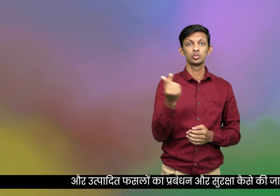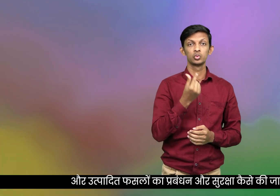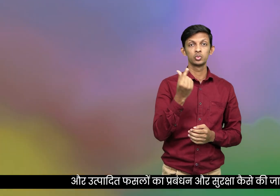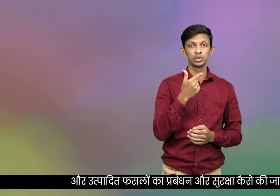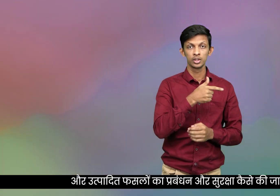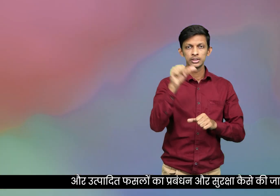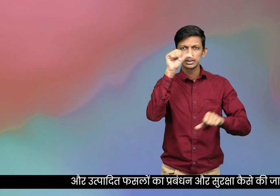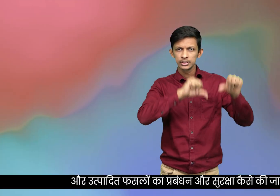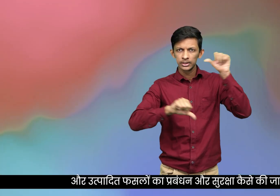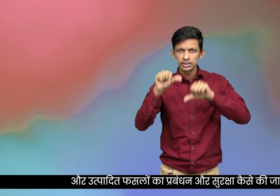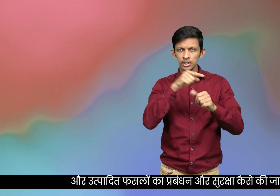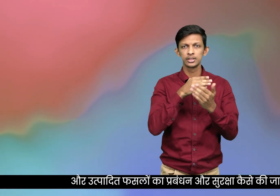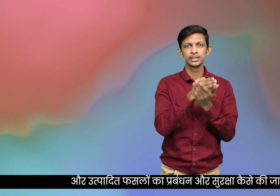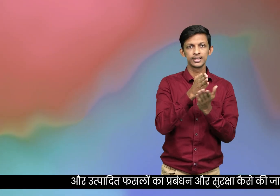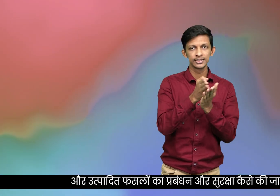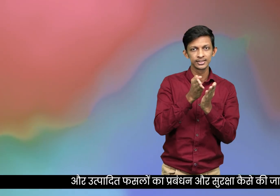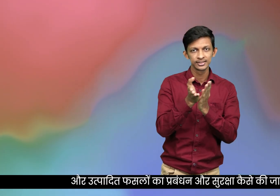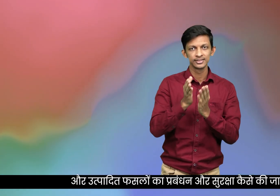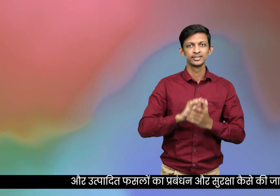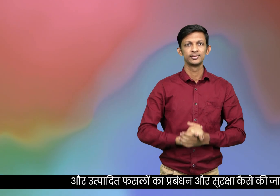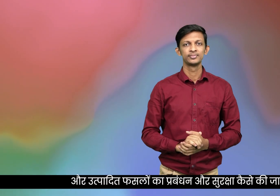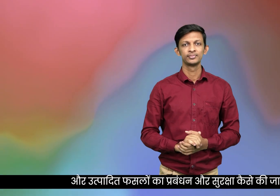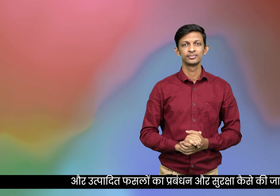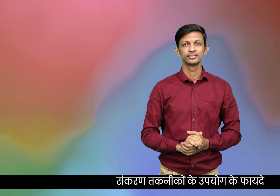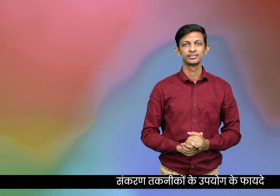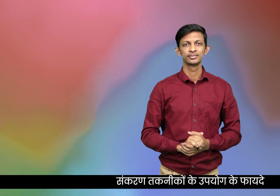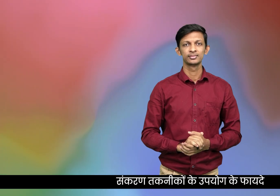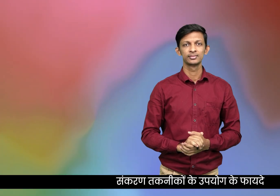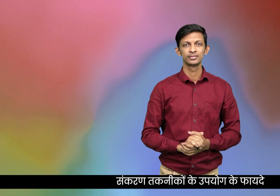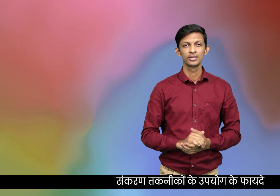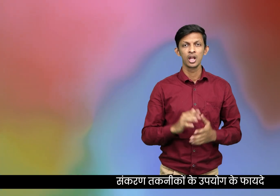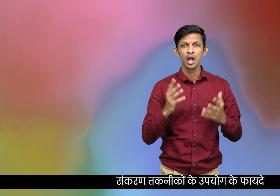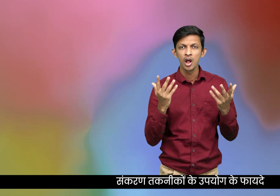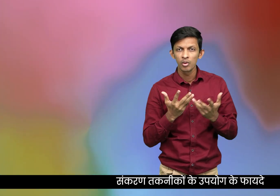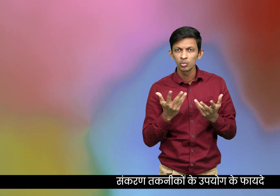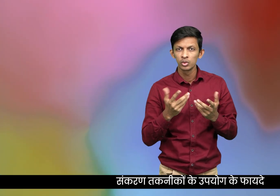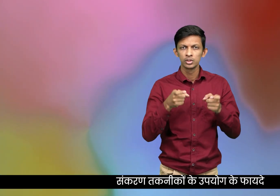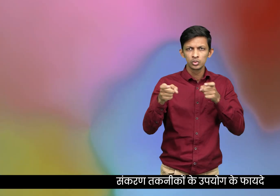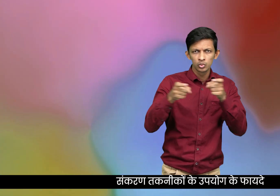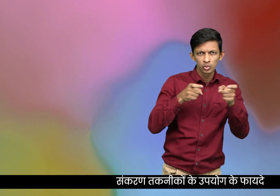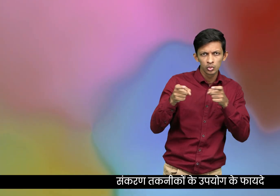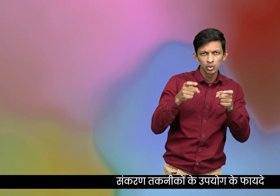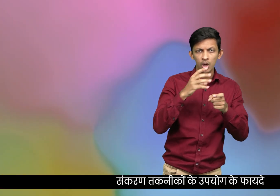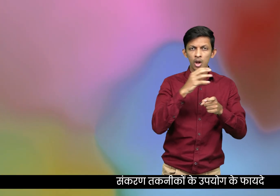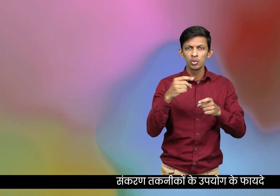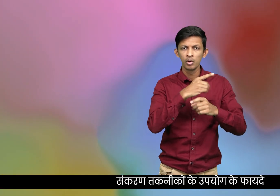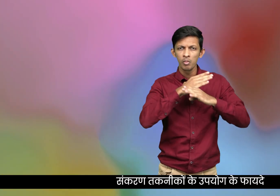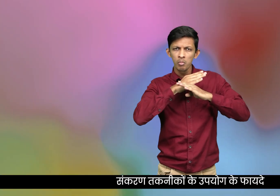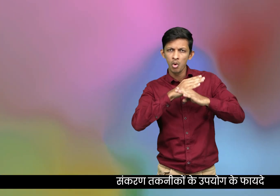संकरण तकनीकों के उपयोग के फायदे और उत्पादित फसलों का प्रबंधन और सुरक्षा कैसे